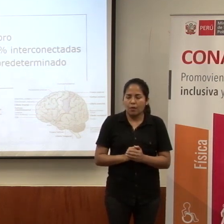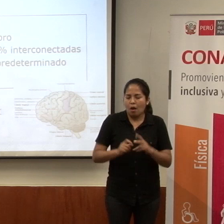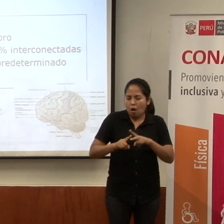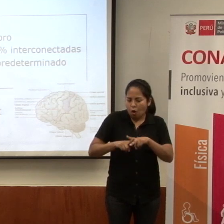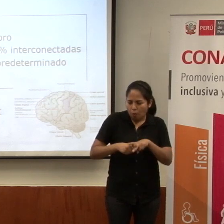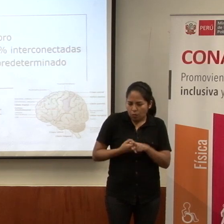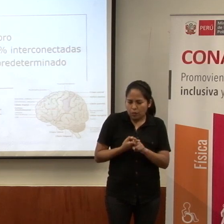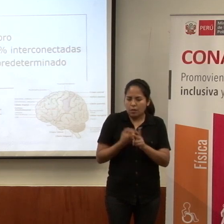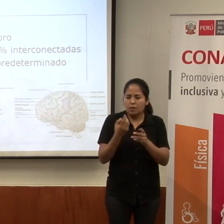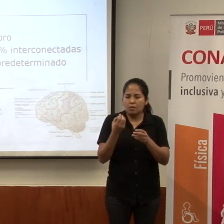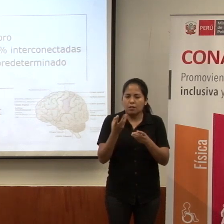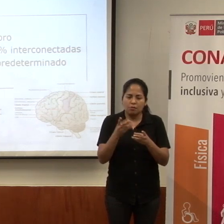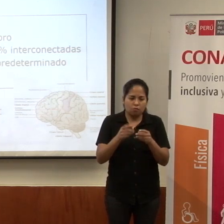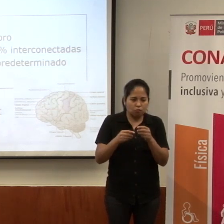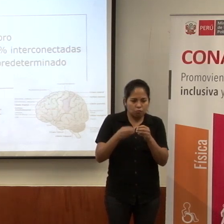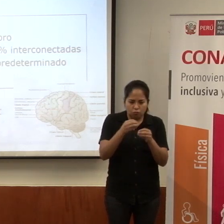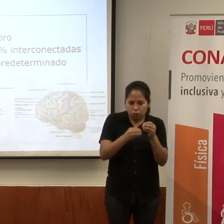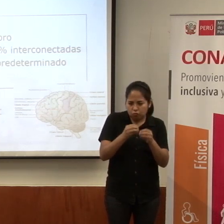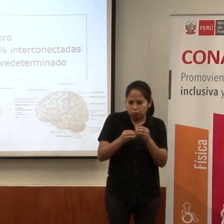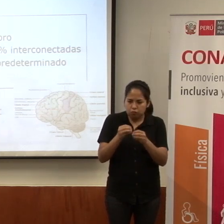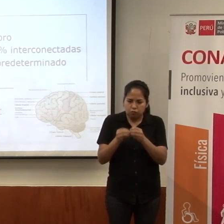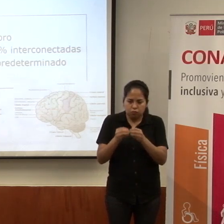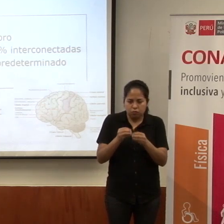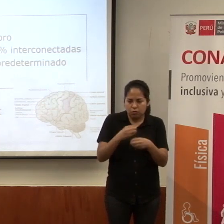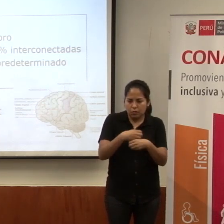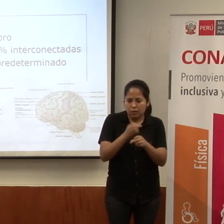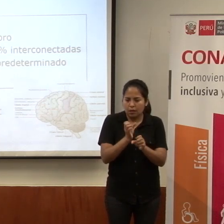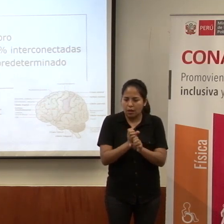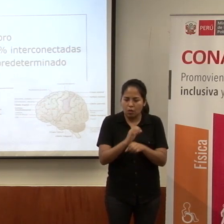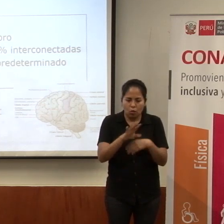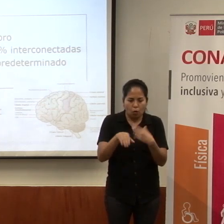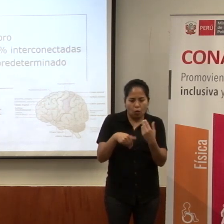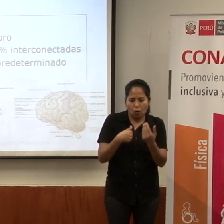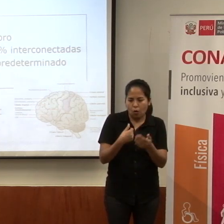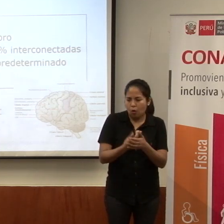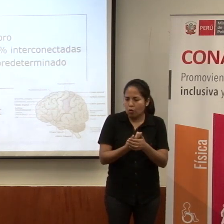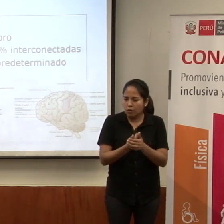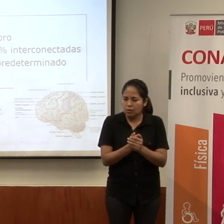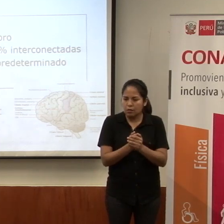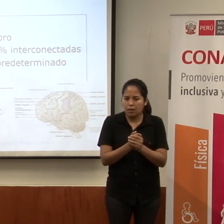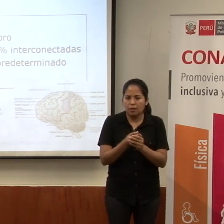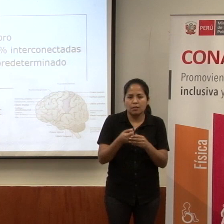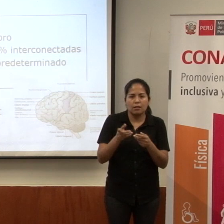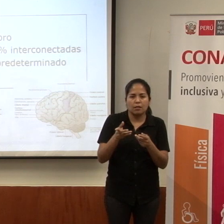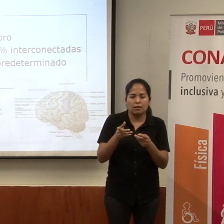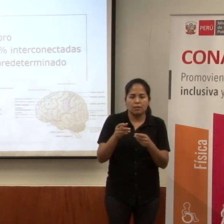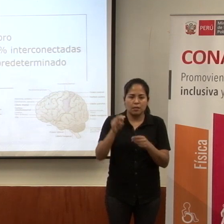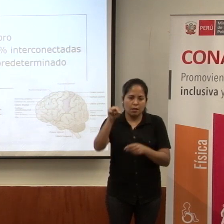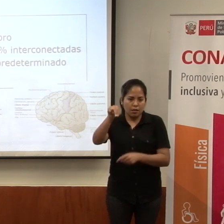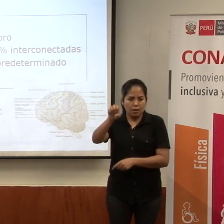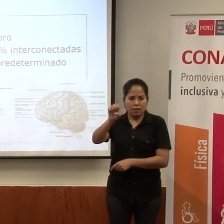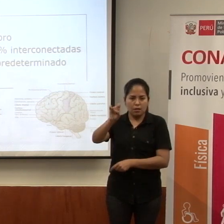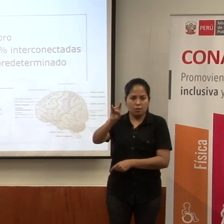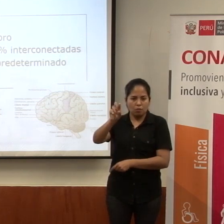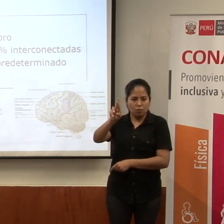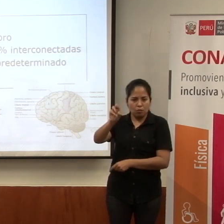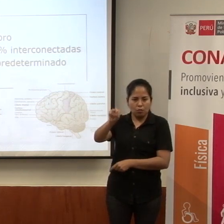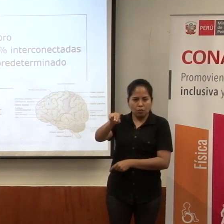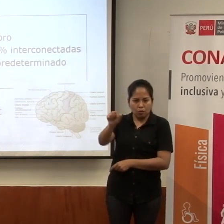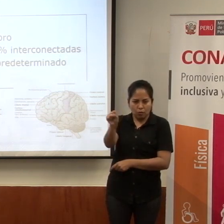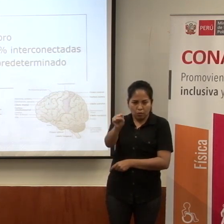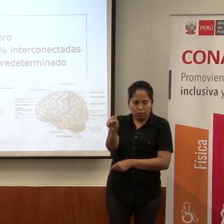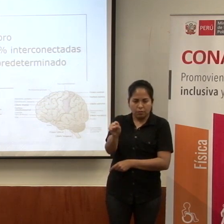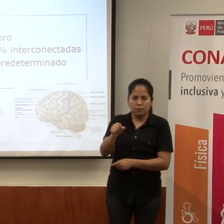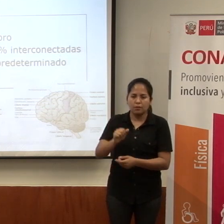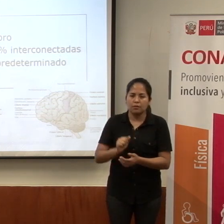todas las células que son centrales para el proceso después de aprender, que son las neuronas. Más